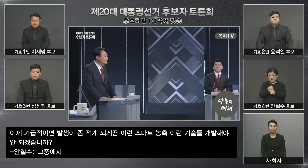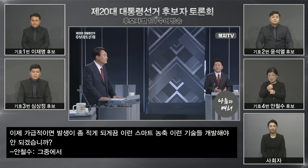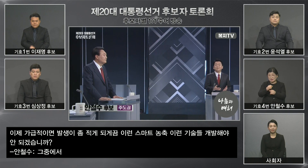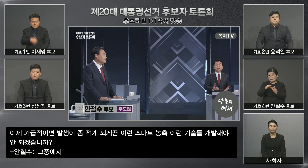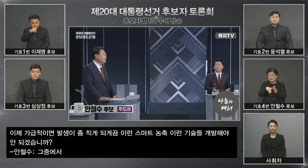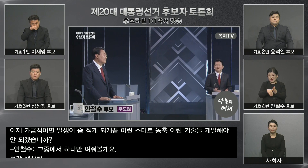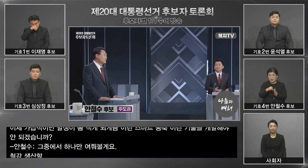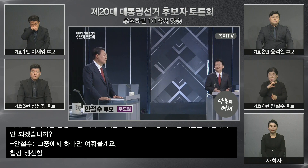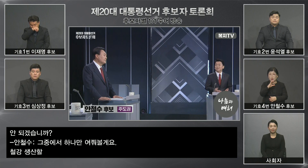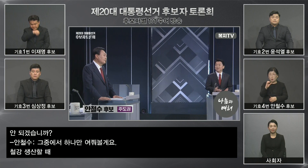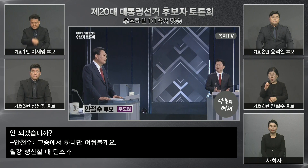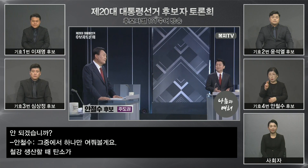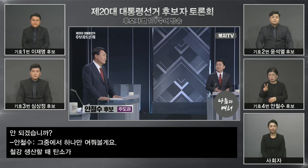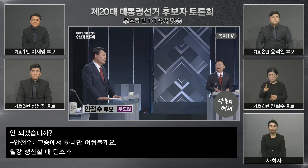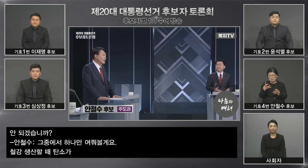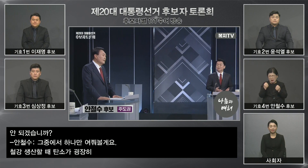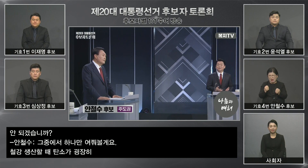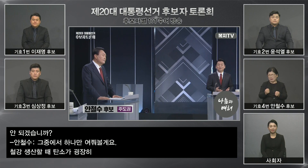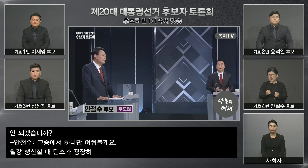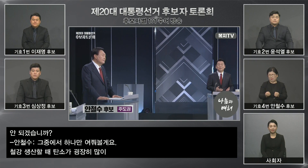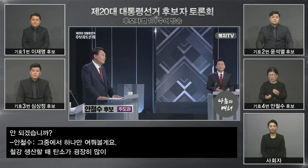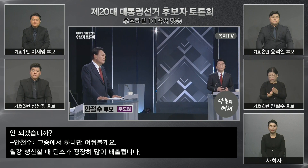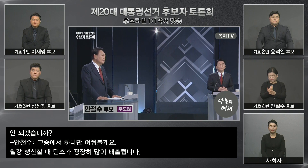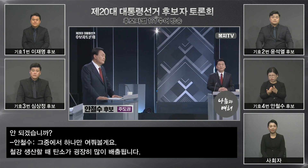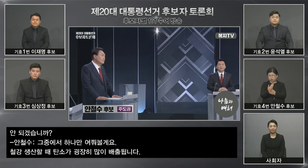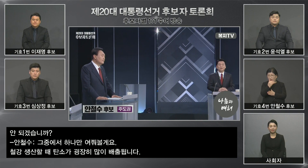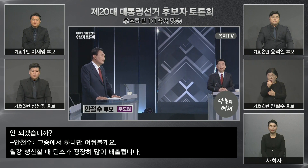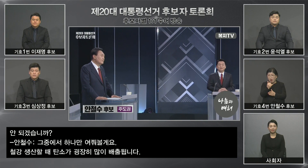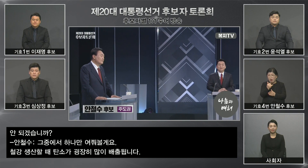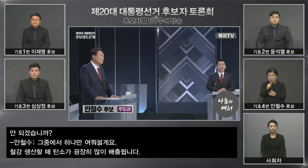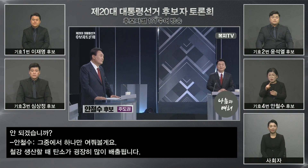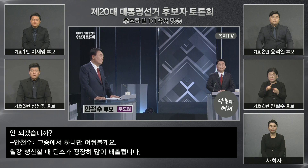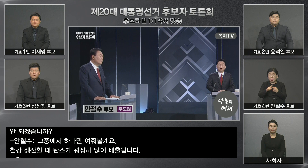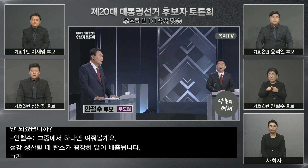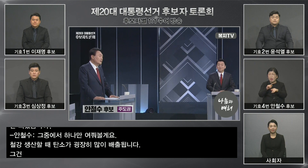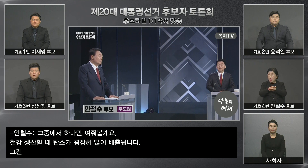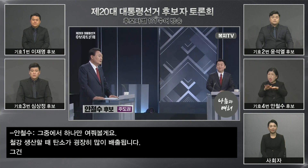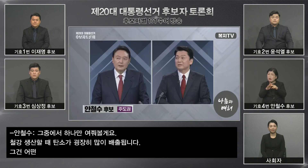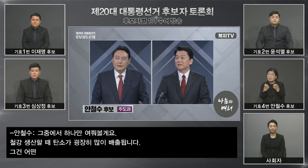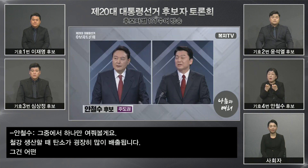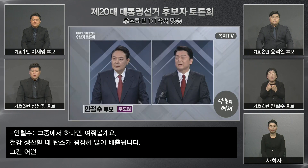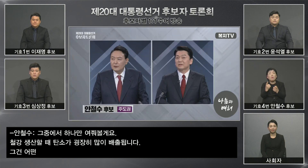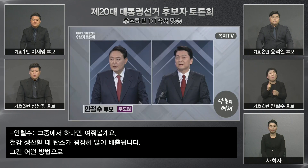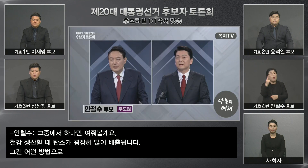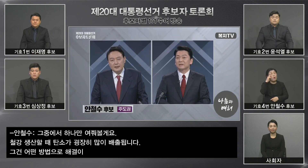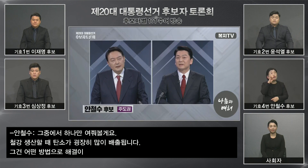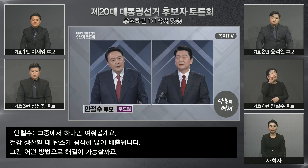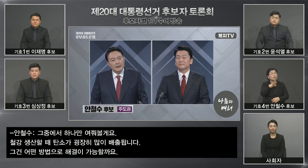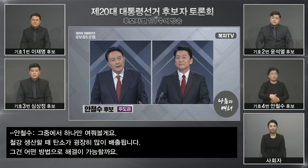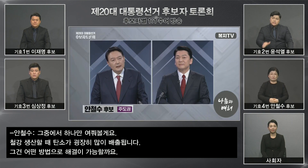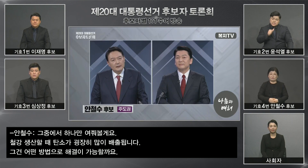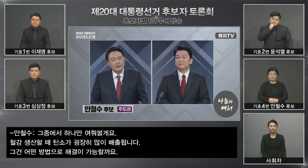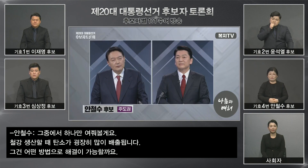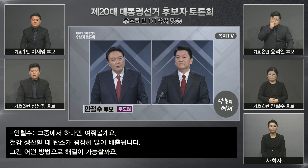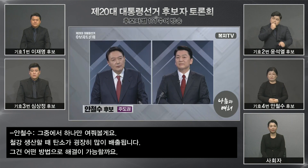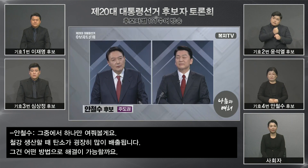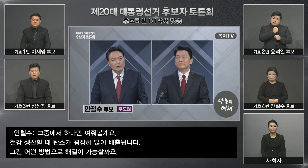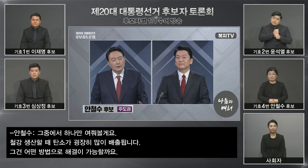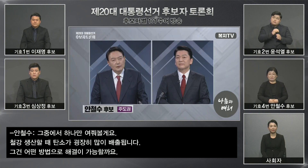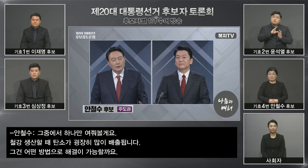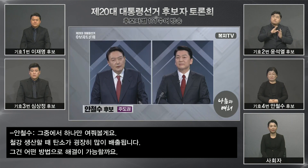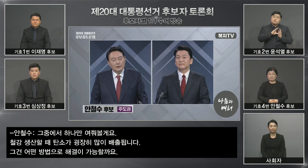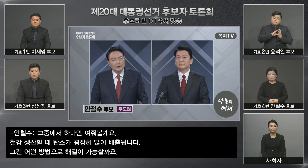탄소가 굉장히 많이 배출됩니다. 네. 그건 어떤 방법으로 해결이 가능할까요? 철강 생산할